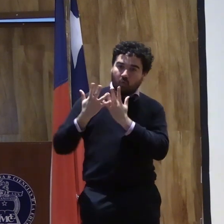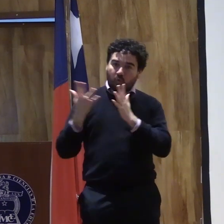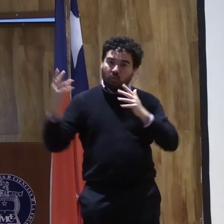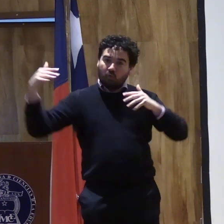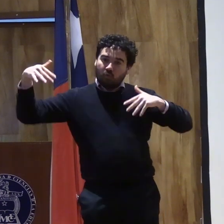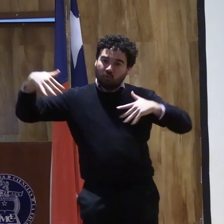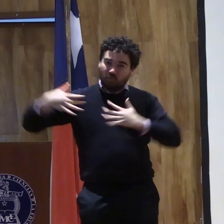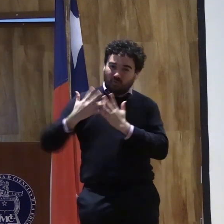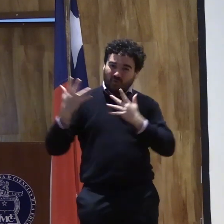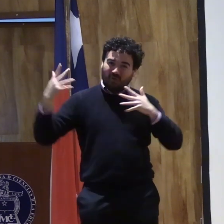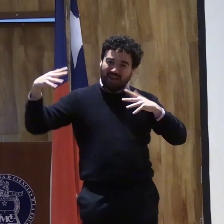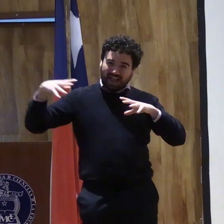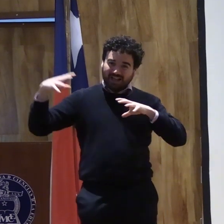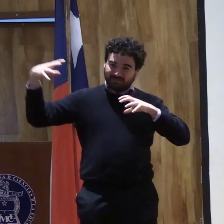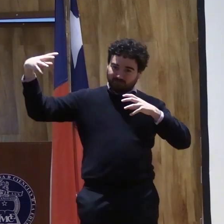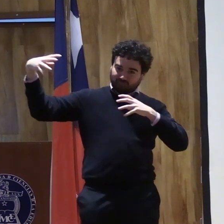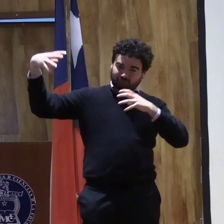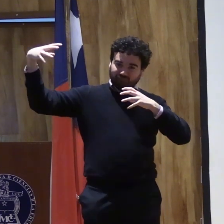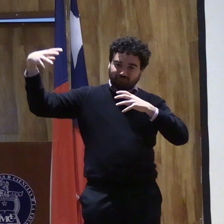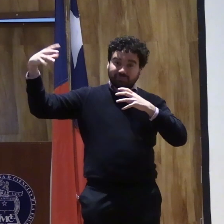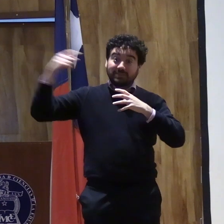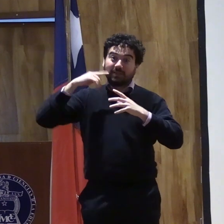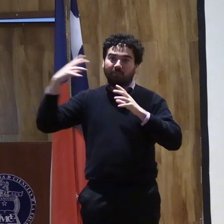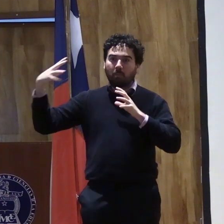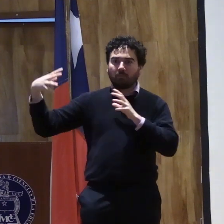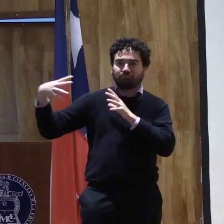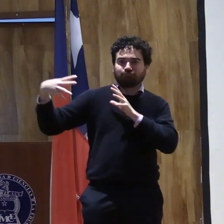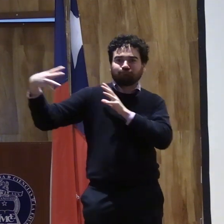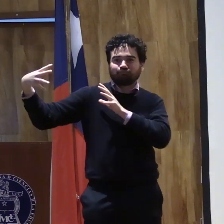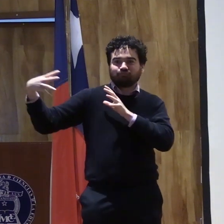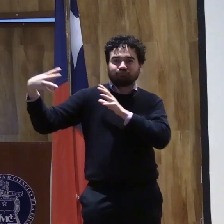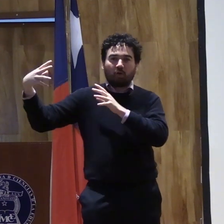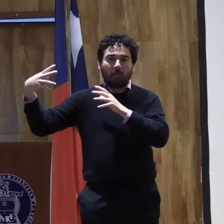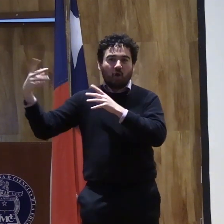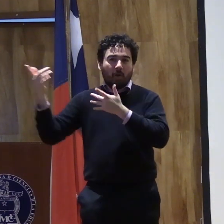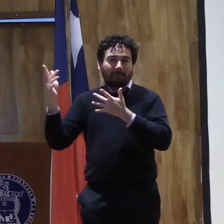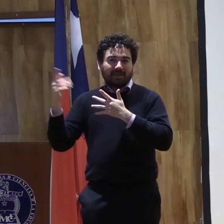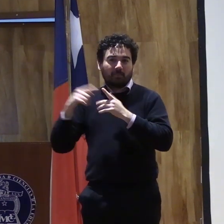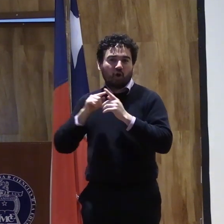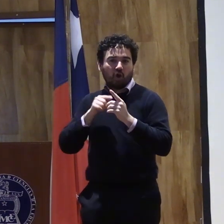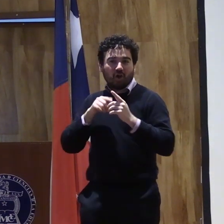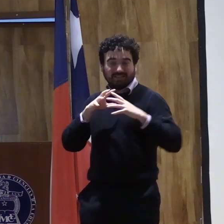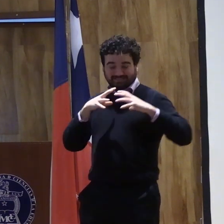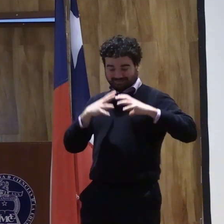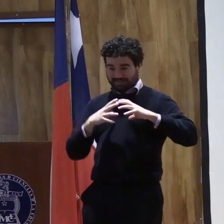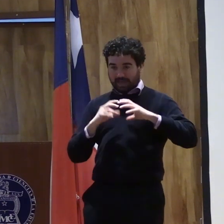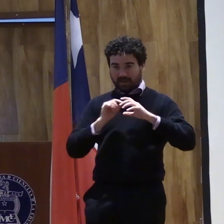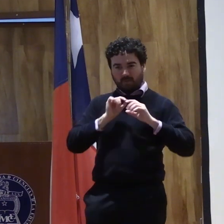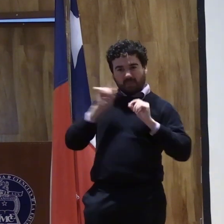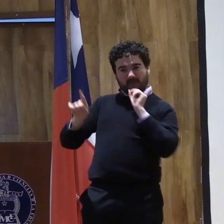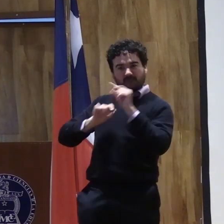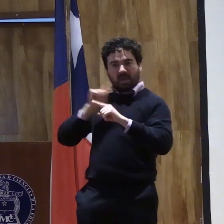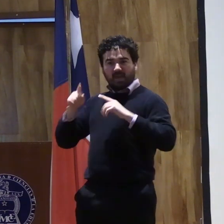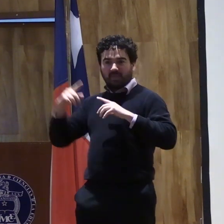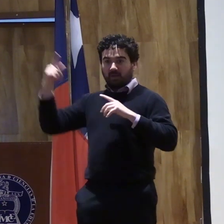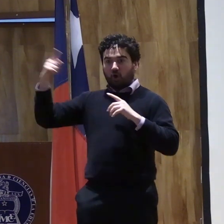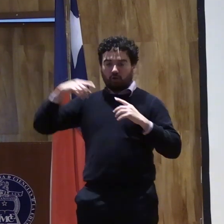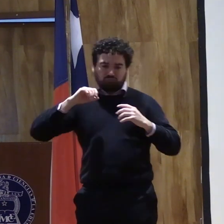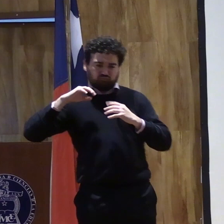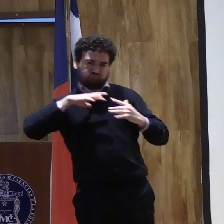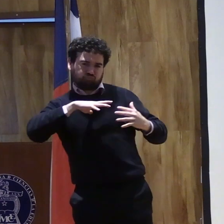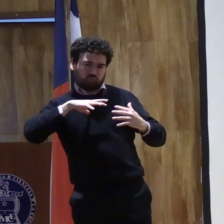en forma permanente y el campo magnético defiende la atmósfera que está un poco más abajo. Cuando el